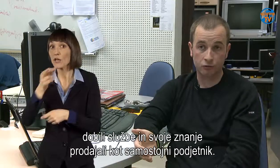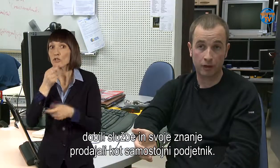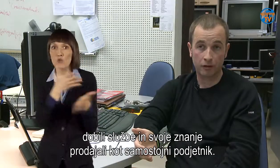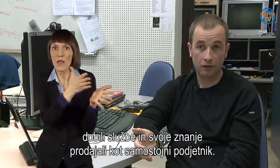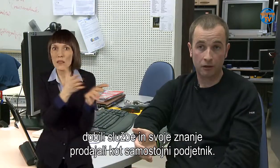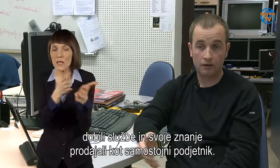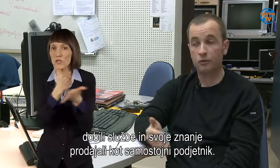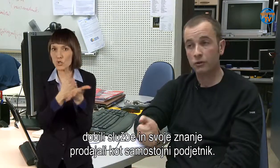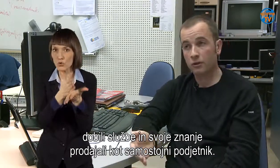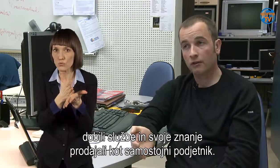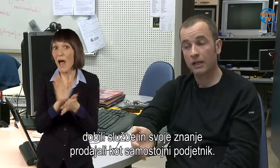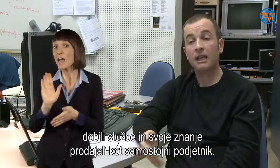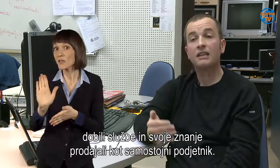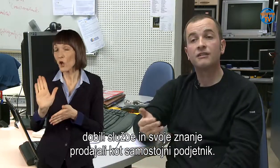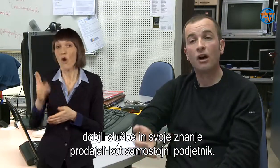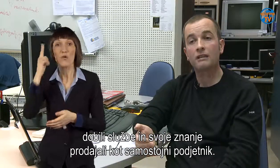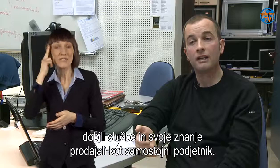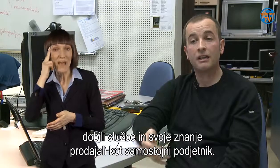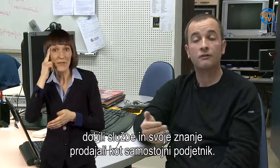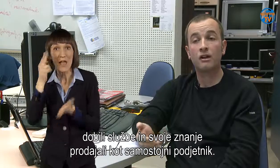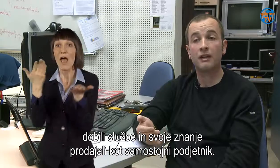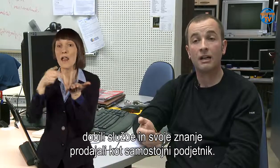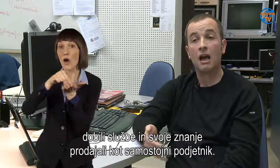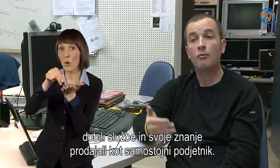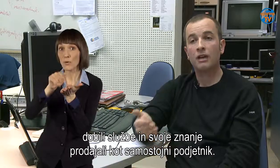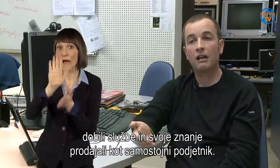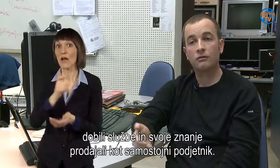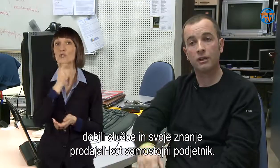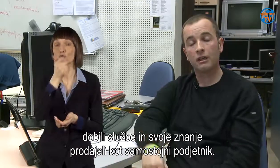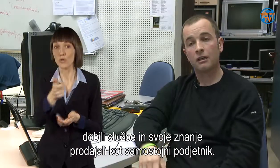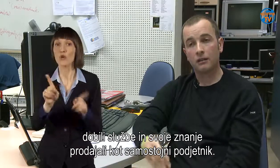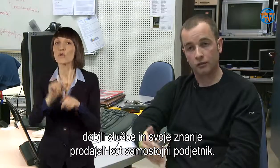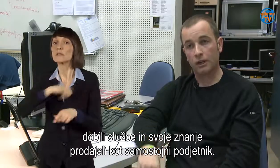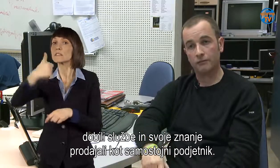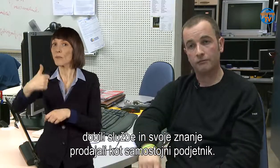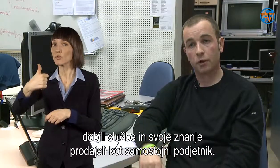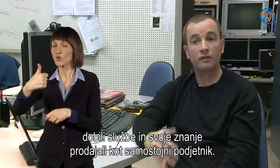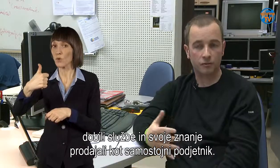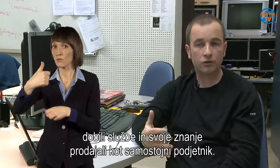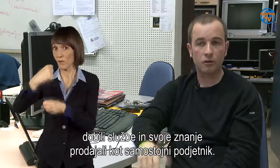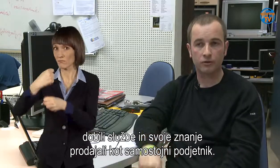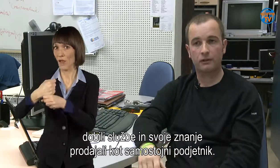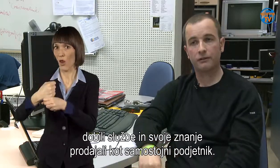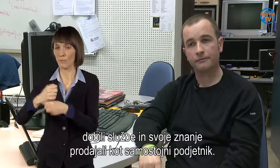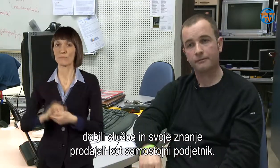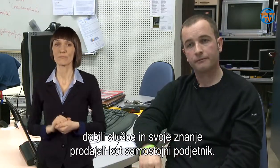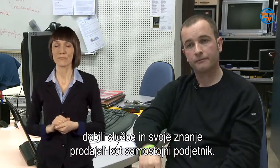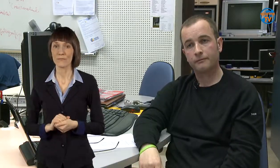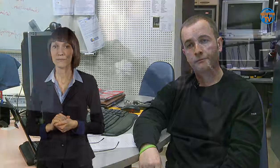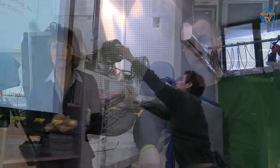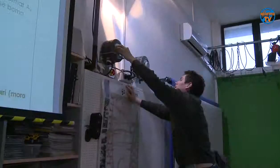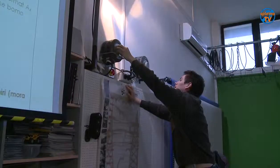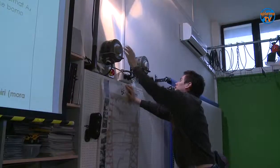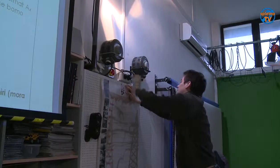dobili službe, samostojno delovali in svoje izdelke, svoje znanje prodajali tudi na zunaj, kot samostojni podjetnik.